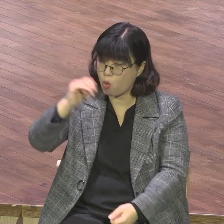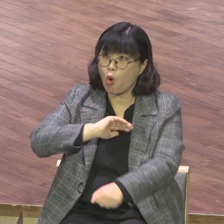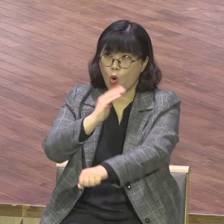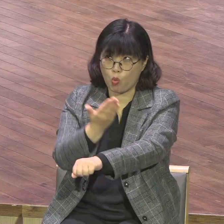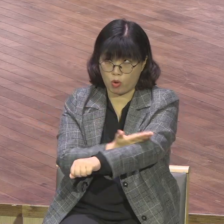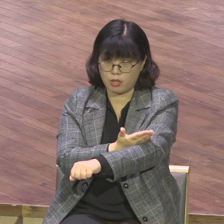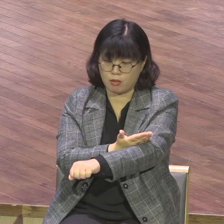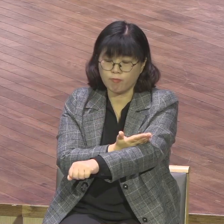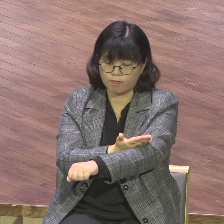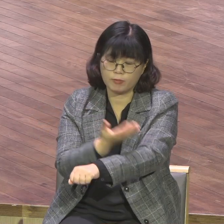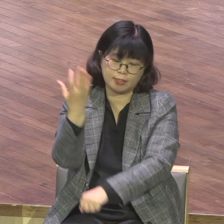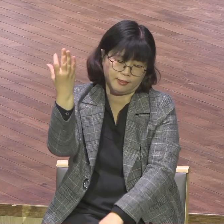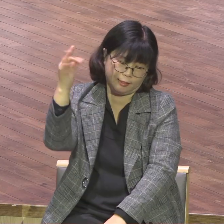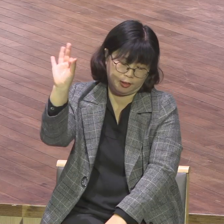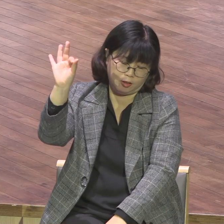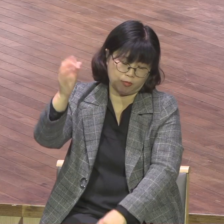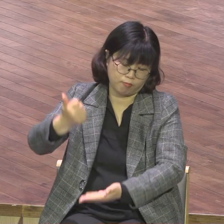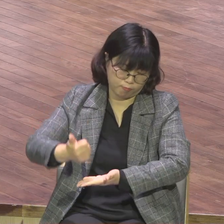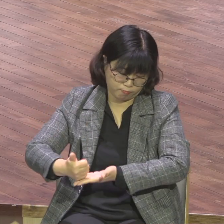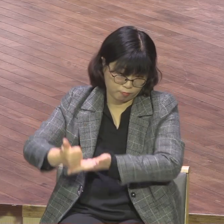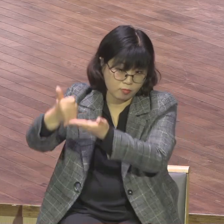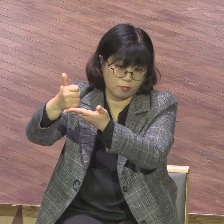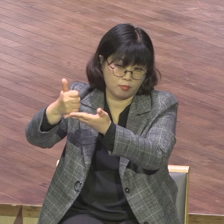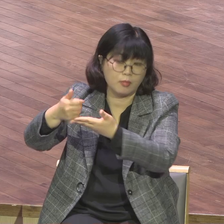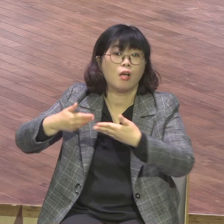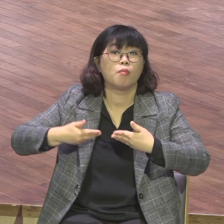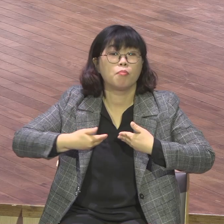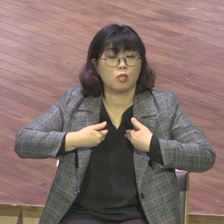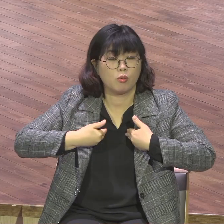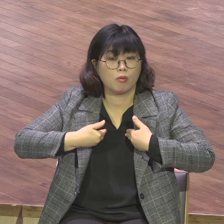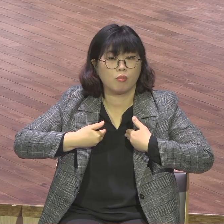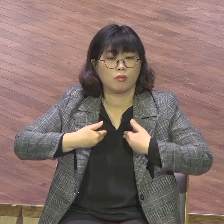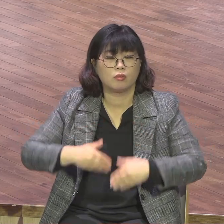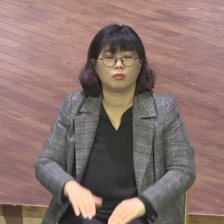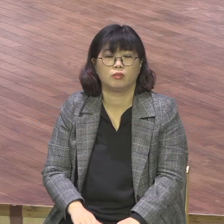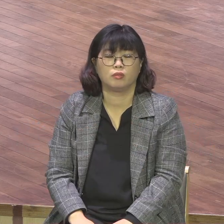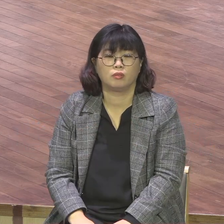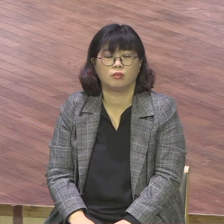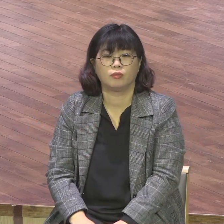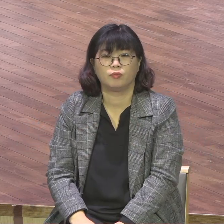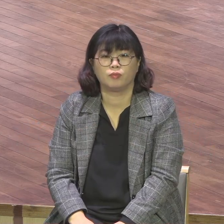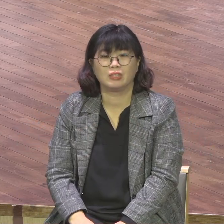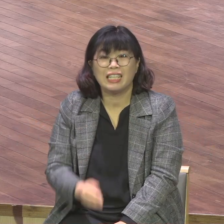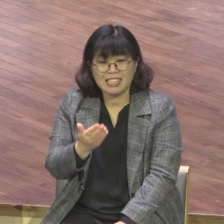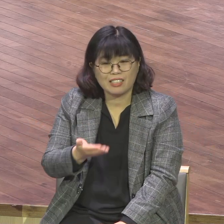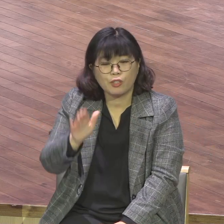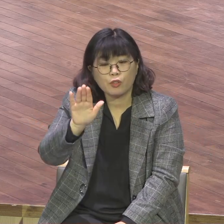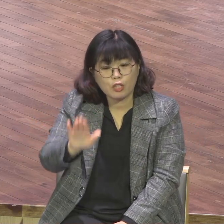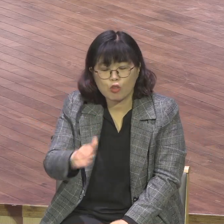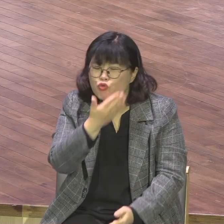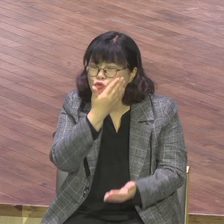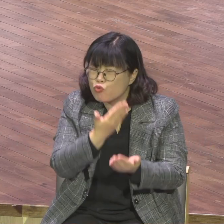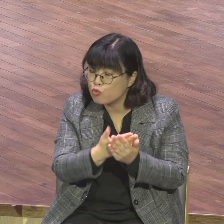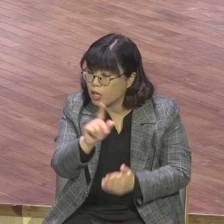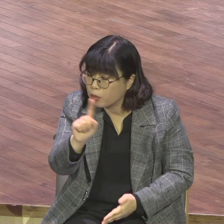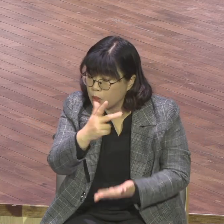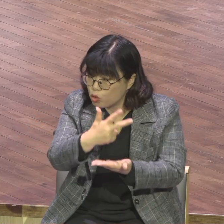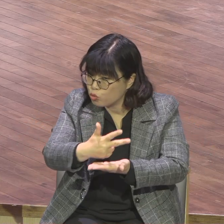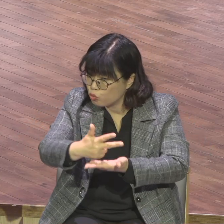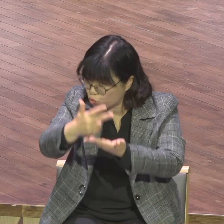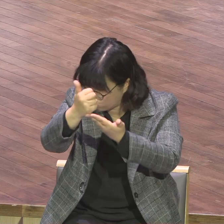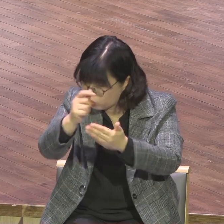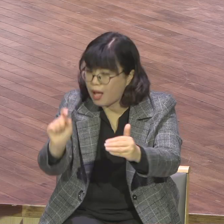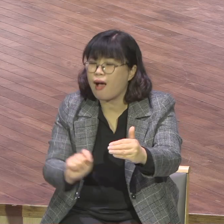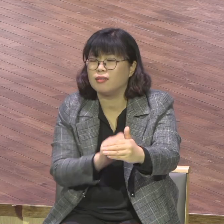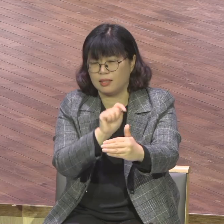권위. 자, 그런데 단 한 가지 단서가 있습니다. 그것이 뭐예요? 주 안에서 인정입니다. 주 안에서. 이게